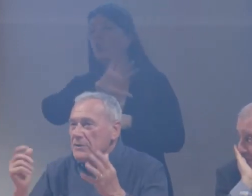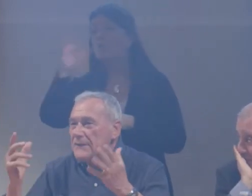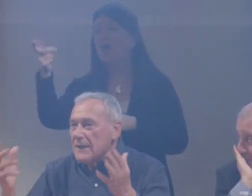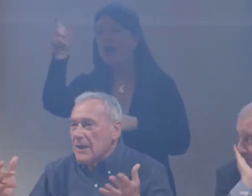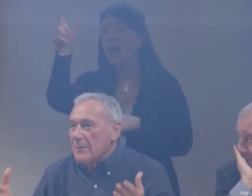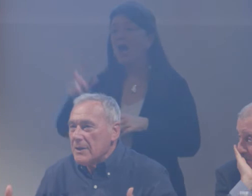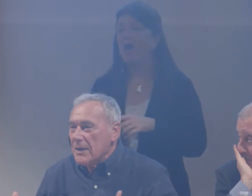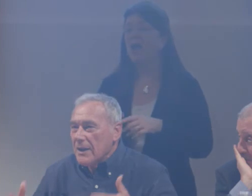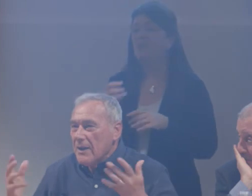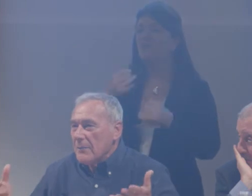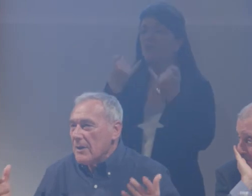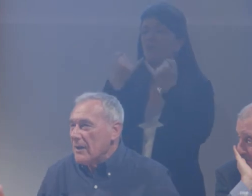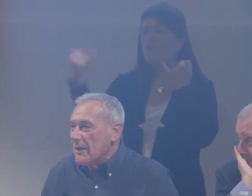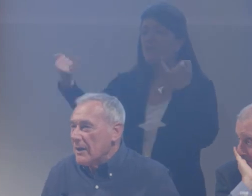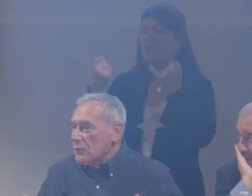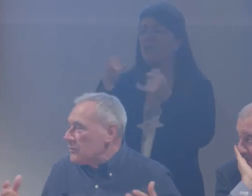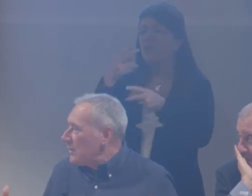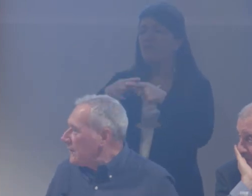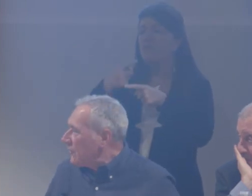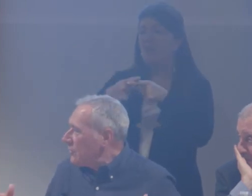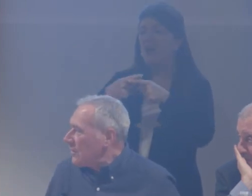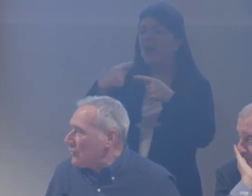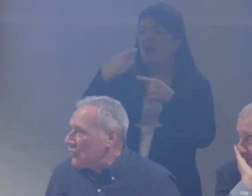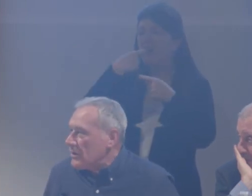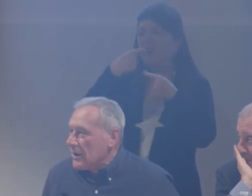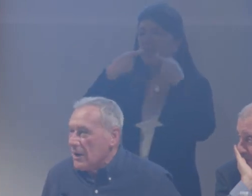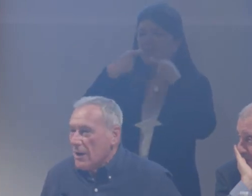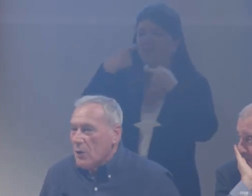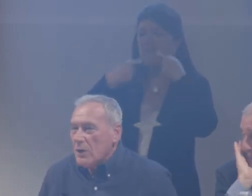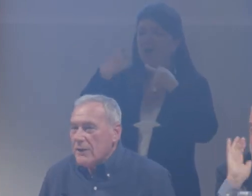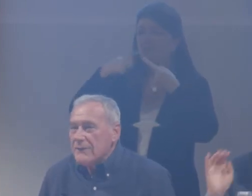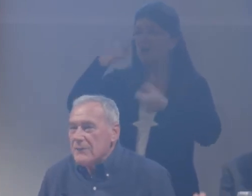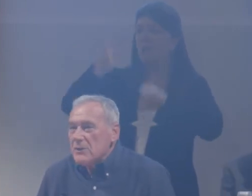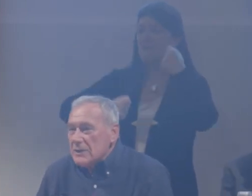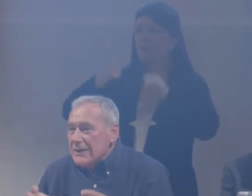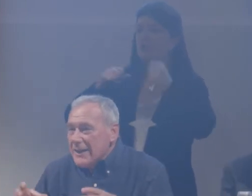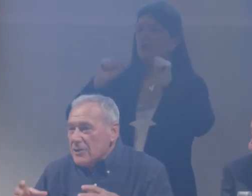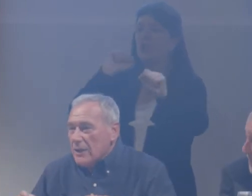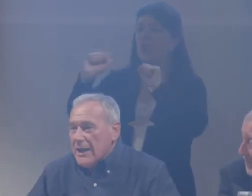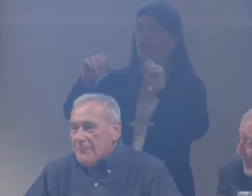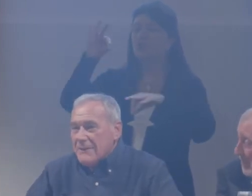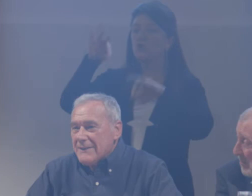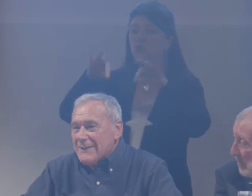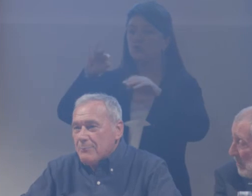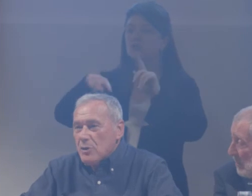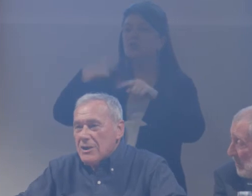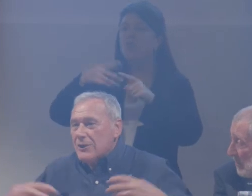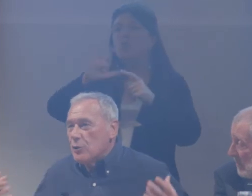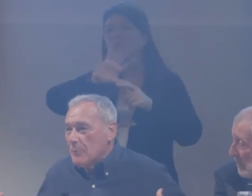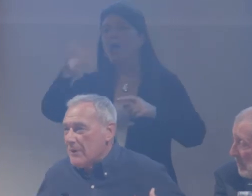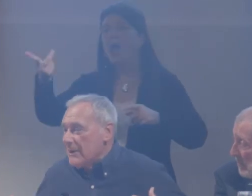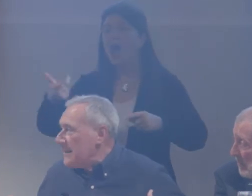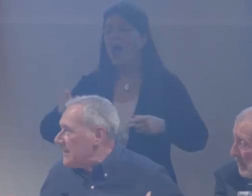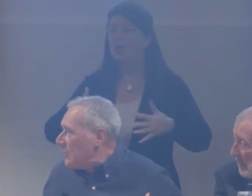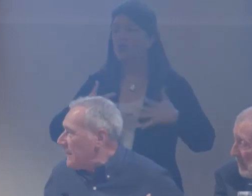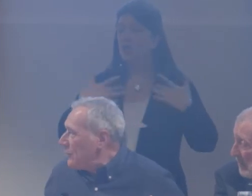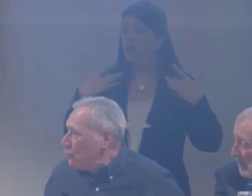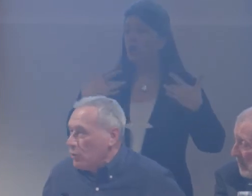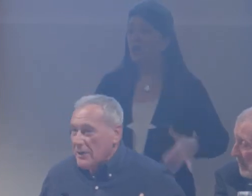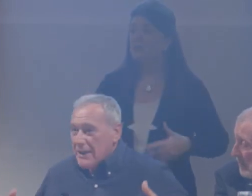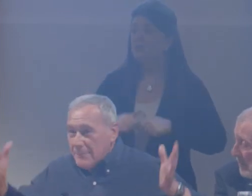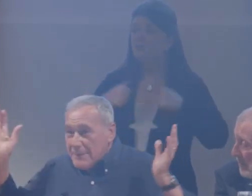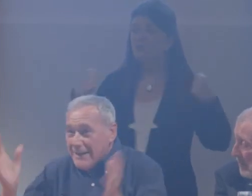per protestare perché per la giustizia, eccetera, eccetera. O quello che dietro le gabbie si è spogliato completamente,